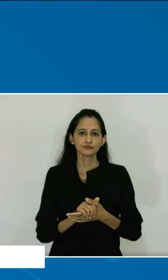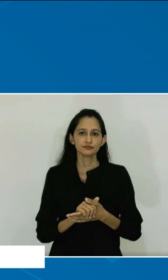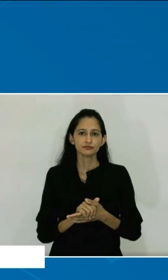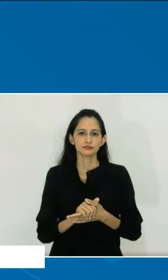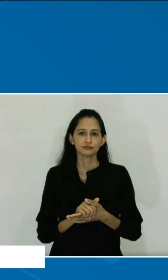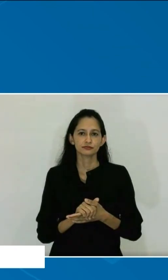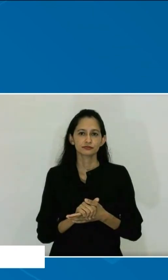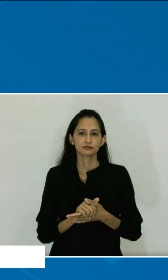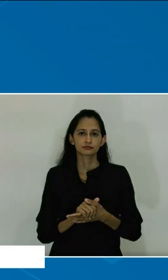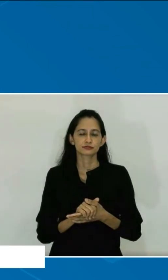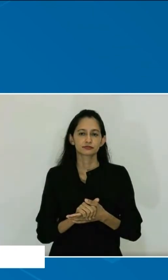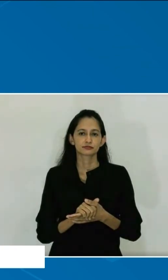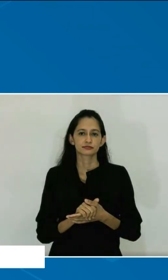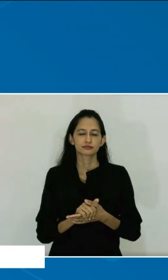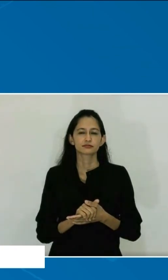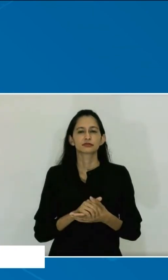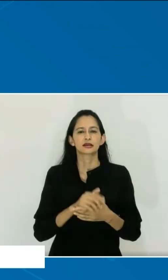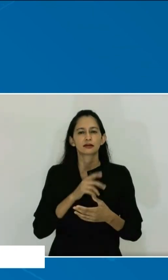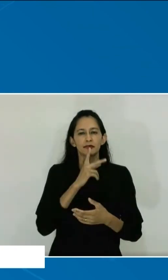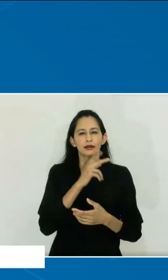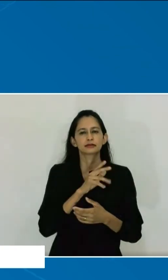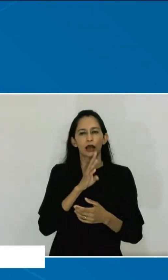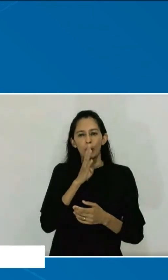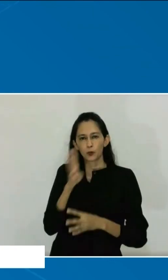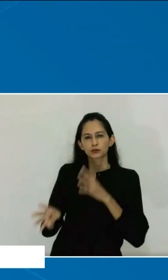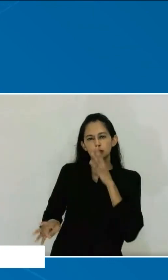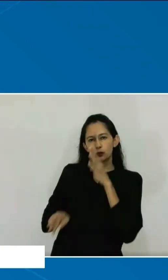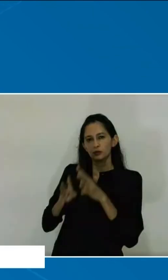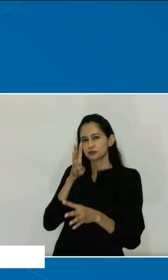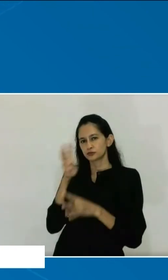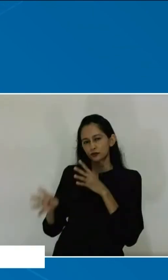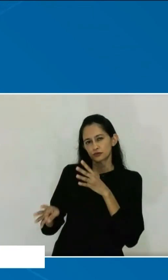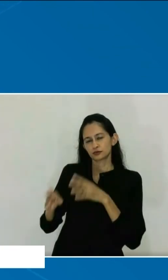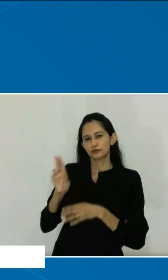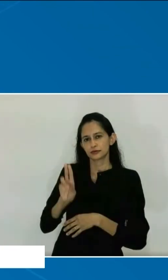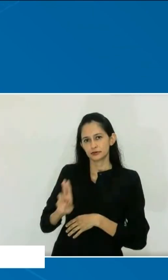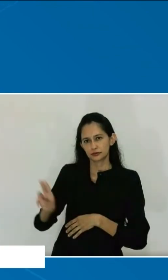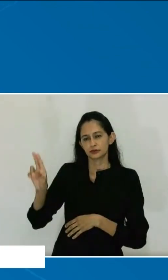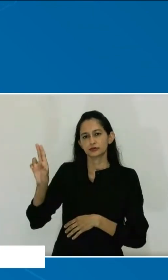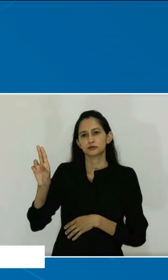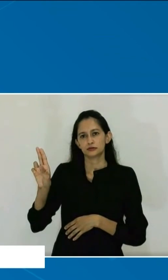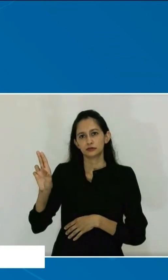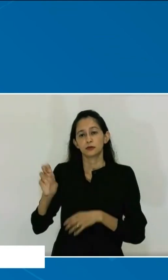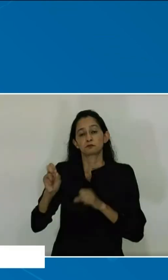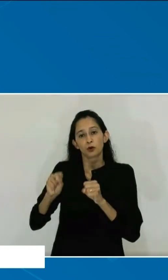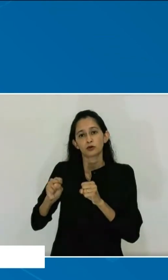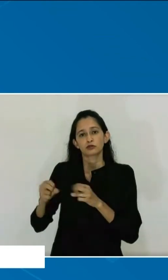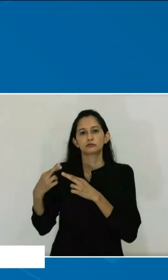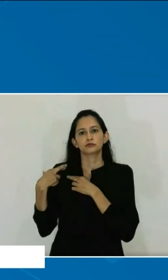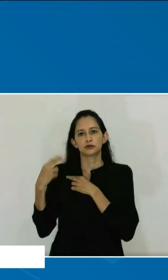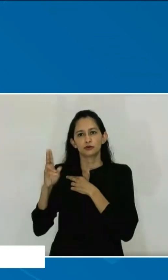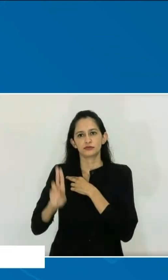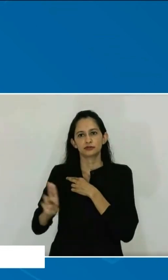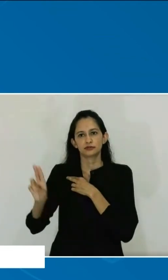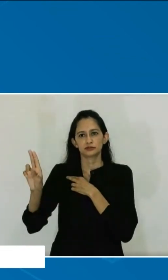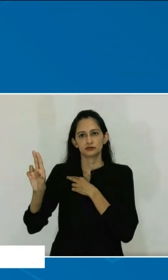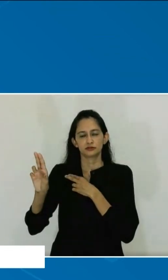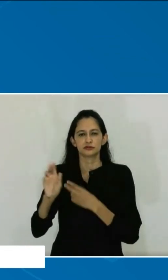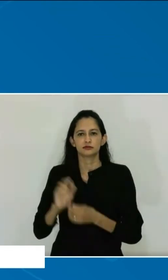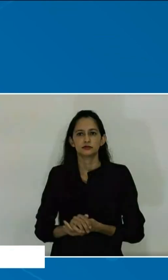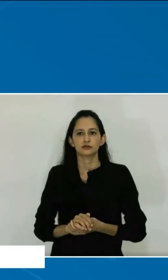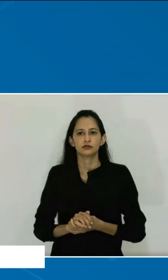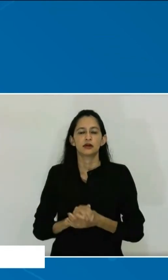ataques que a universidade sofre pode ser debitado para a universidade mesmo. A universidade não se comunica